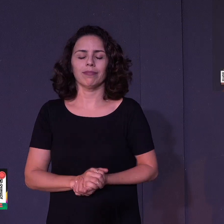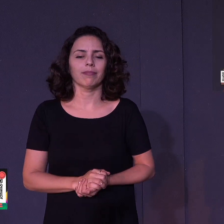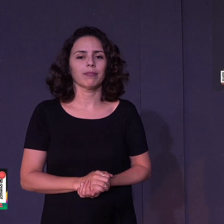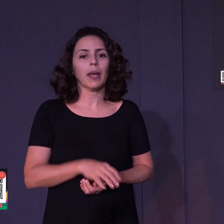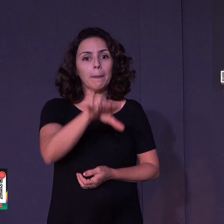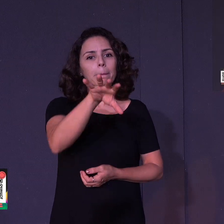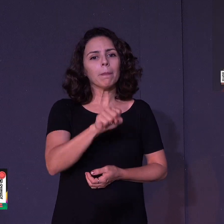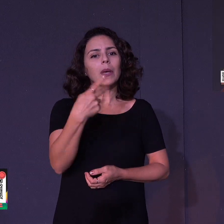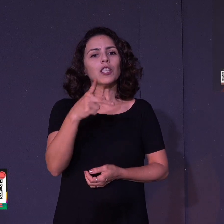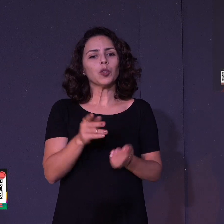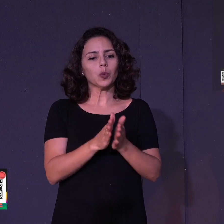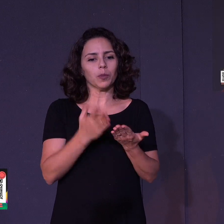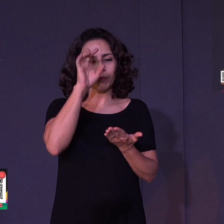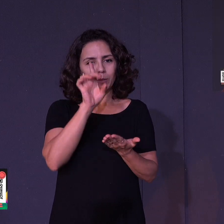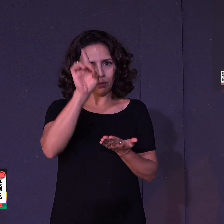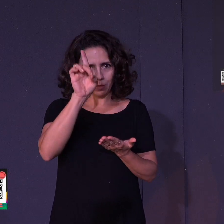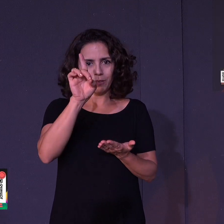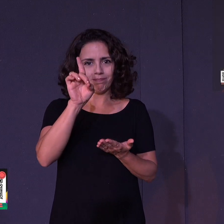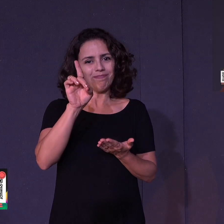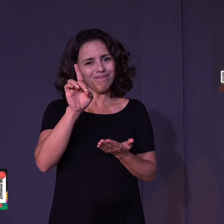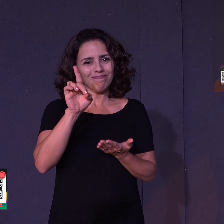capítulo 7, versículo 8.